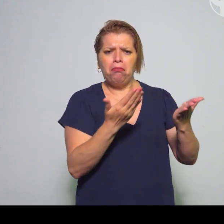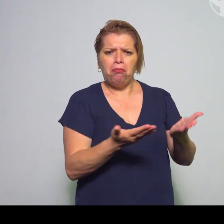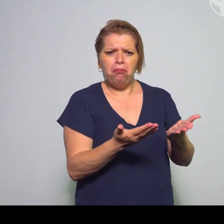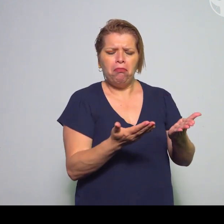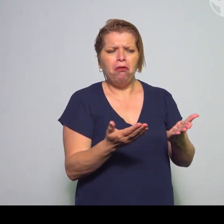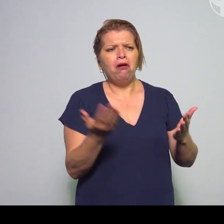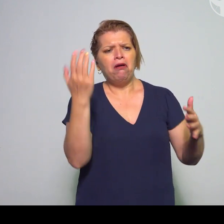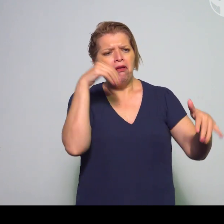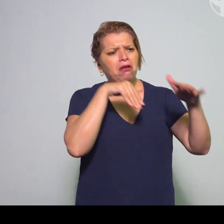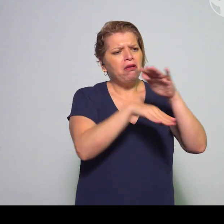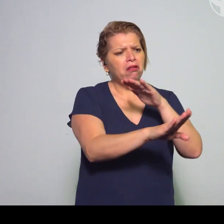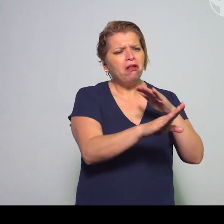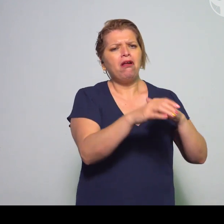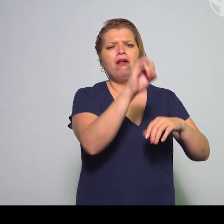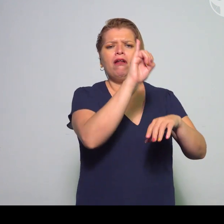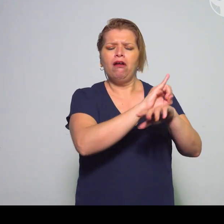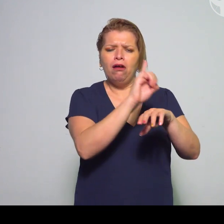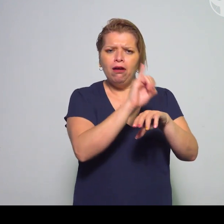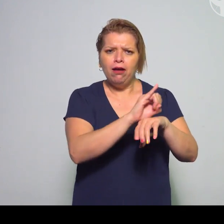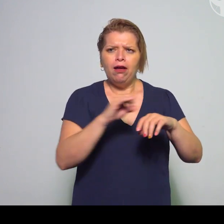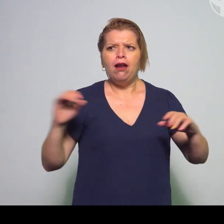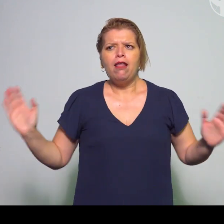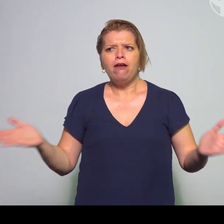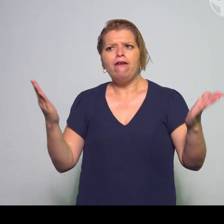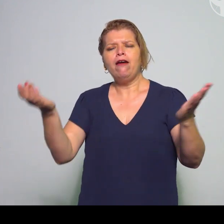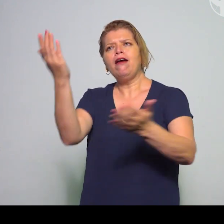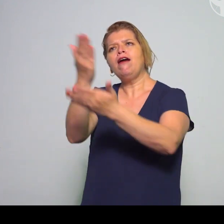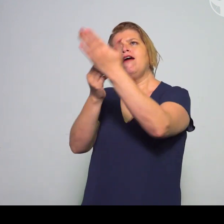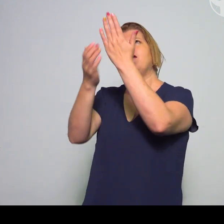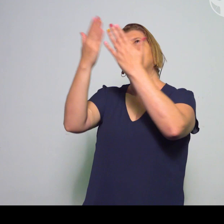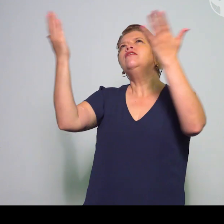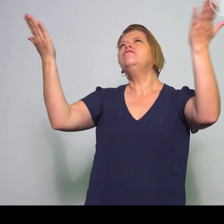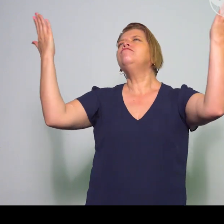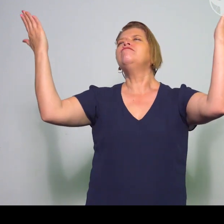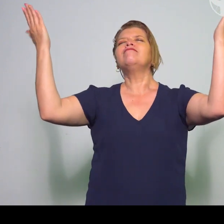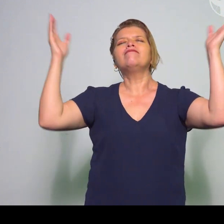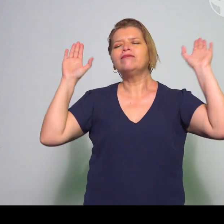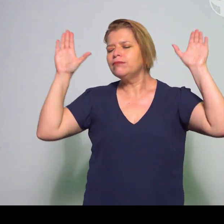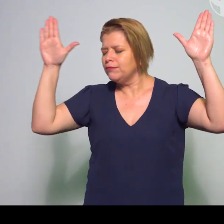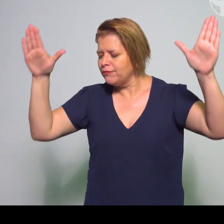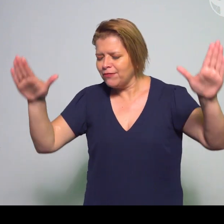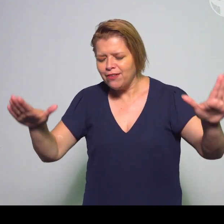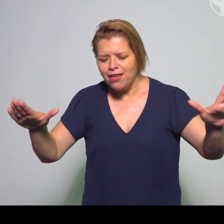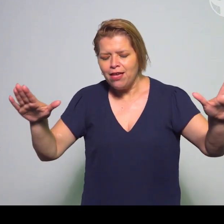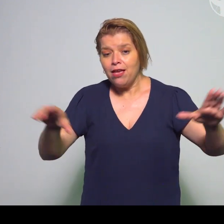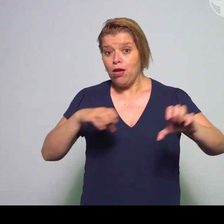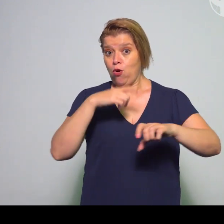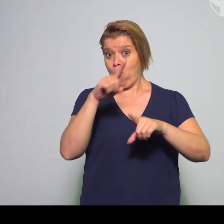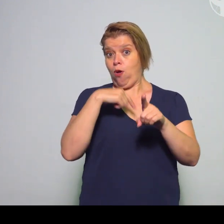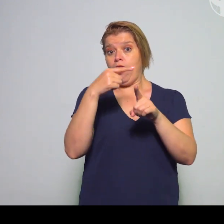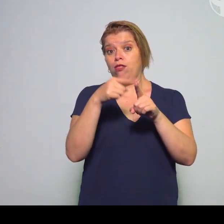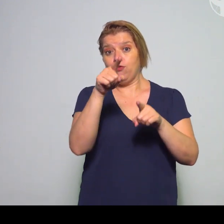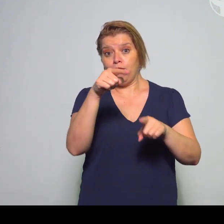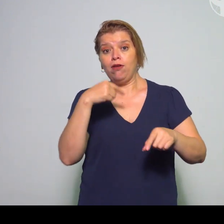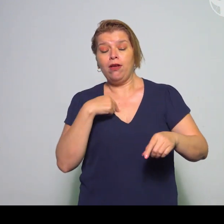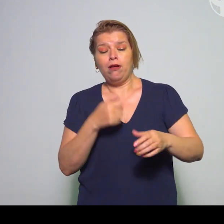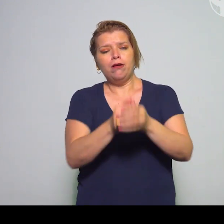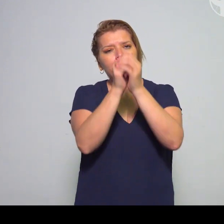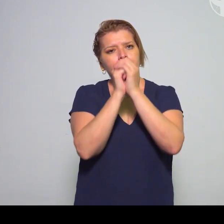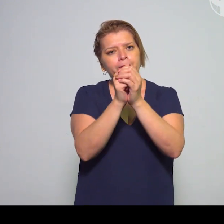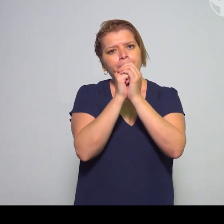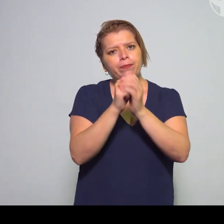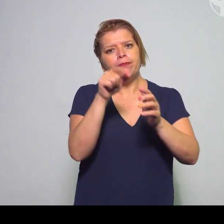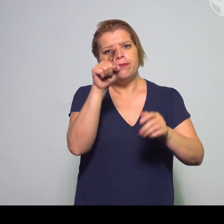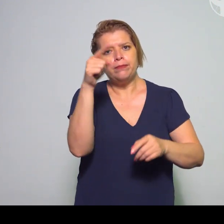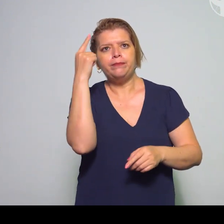orar, desististe de congregarte, desististe de levantar tus manos en medio de la adoración. Y cuando adoramos,